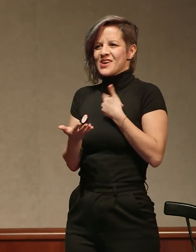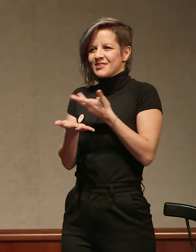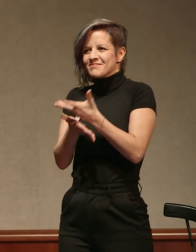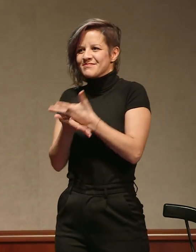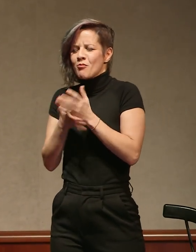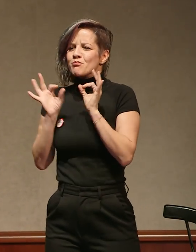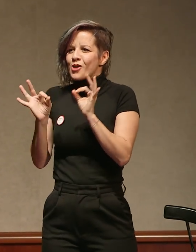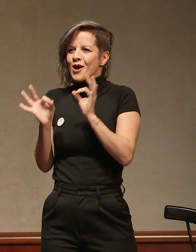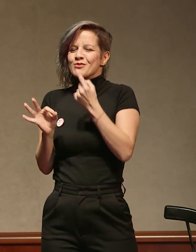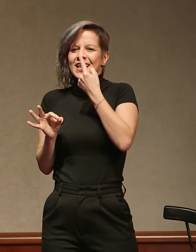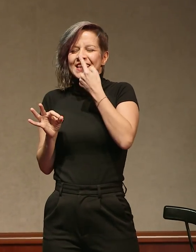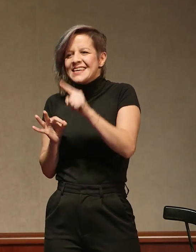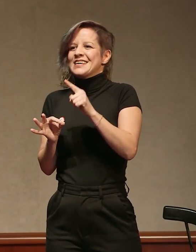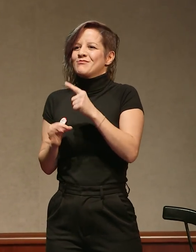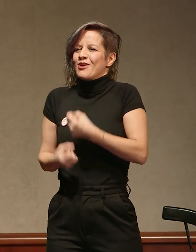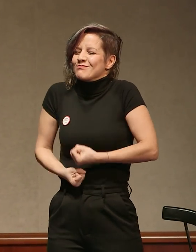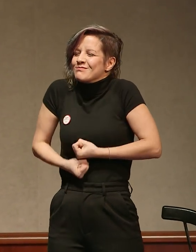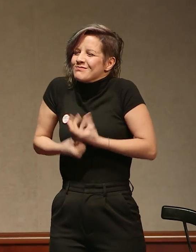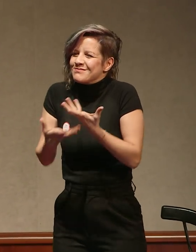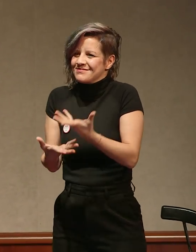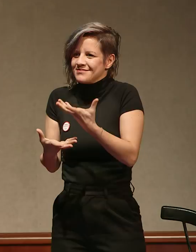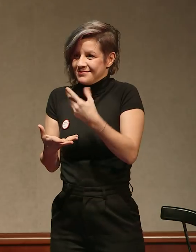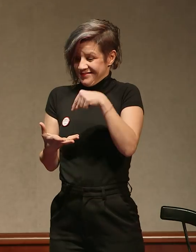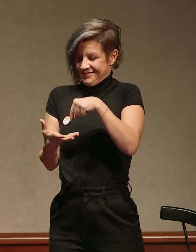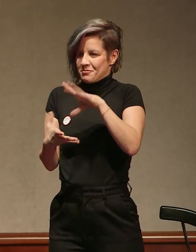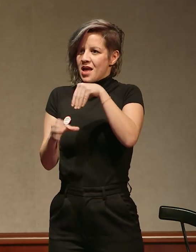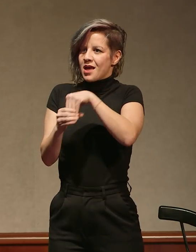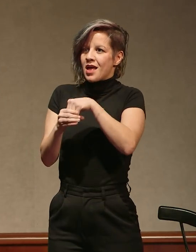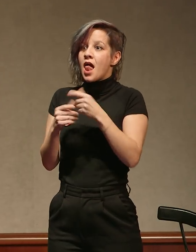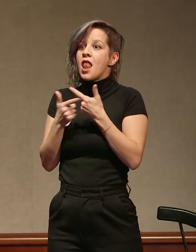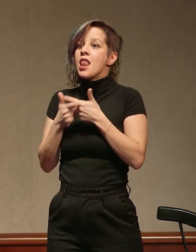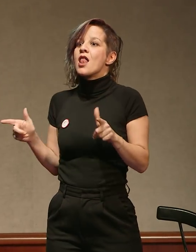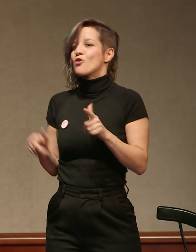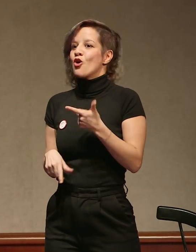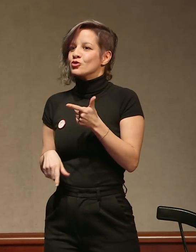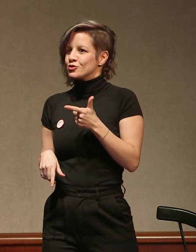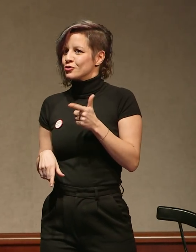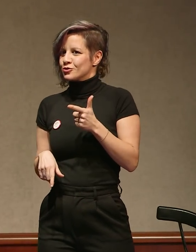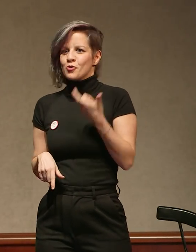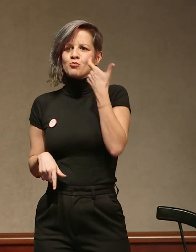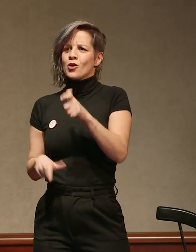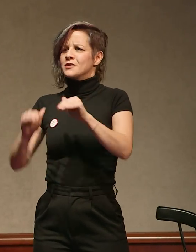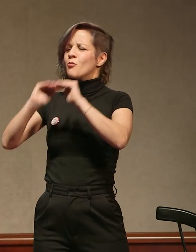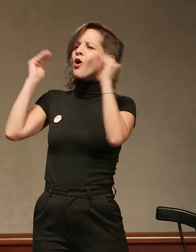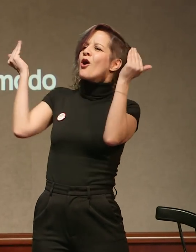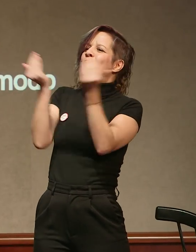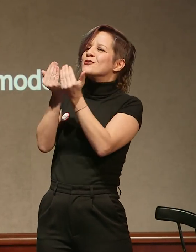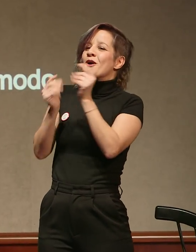Buonasera a tutti vorrei raccontarvi proprio di un modo di esprimersi universale che però non è una lingua